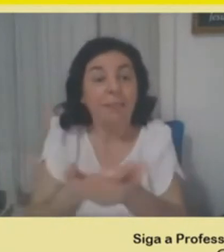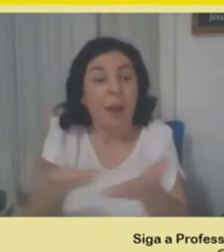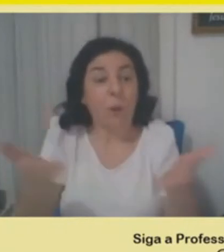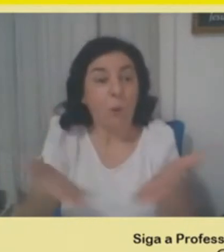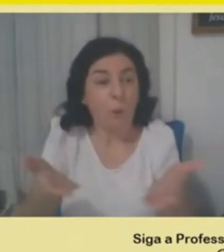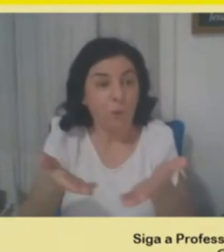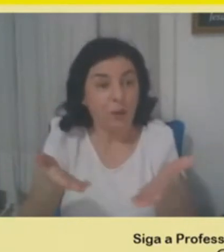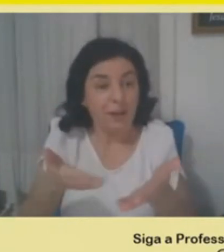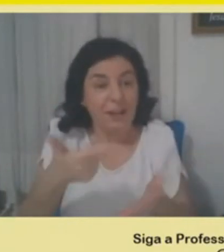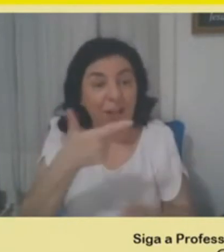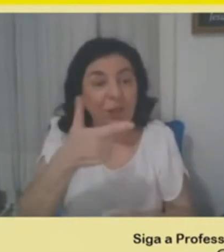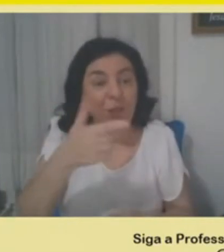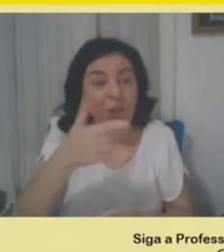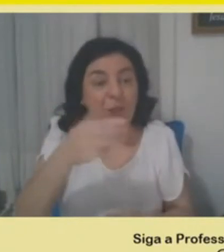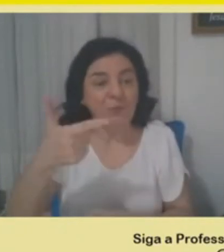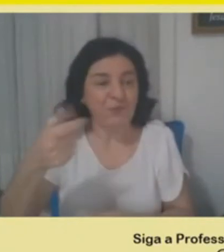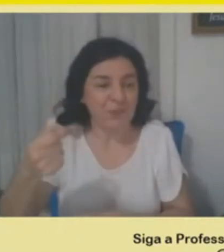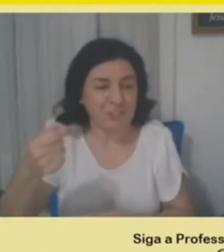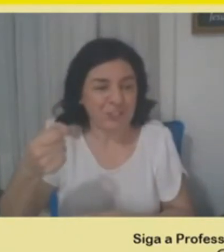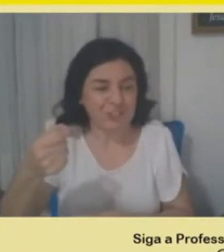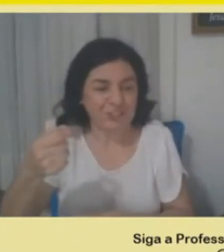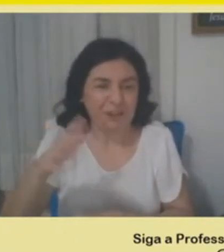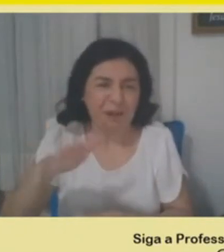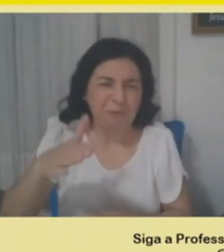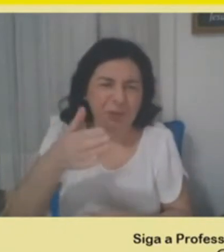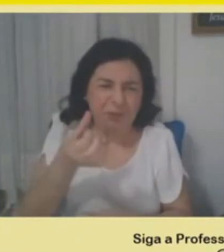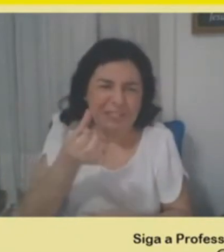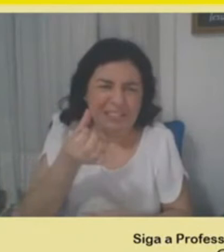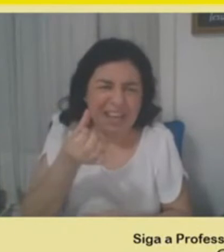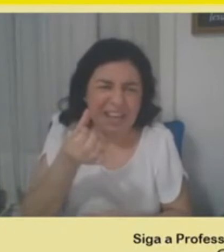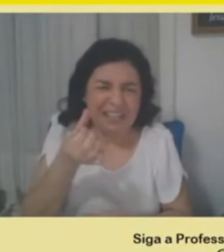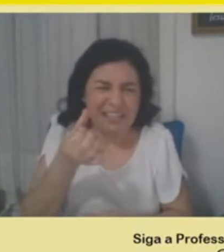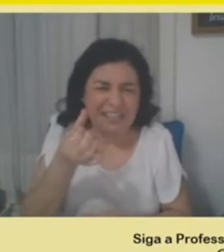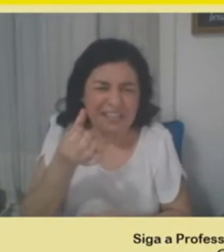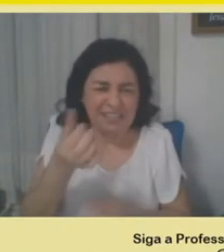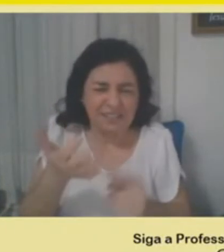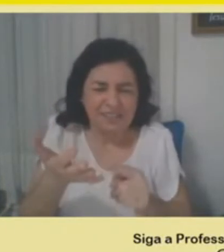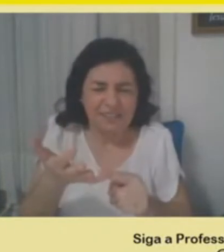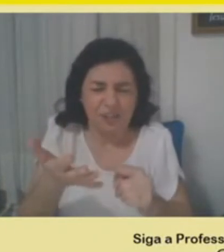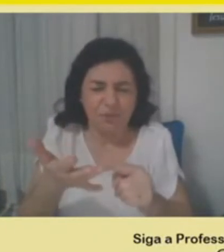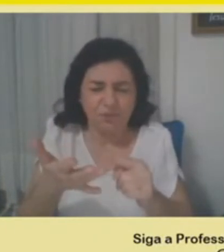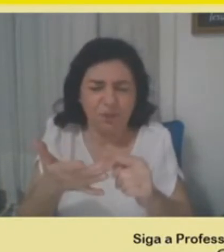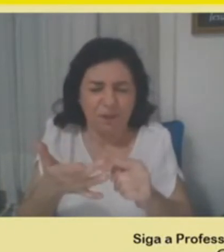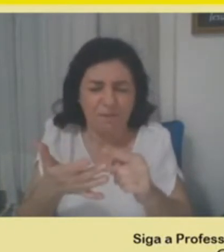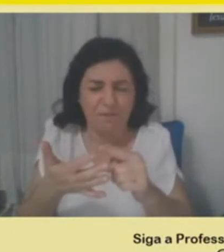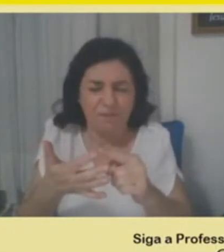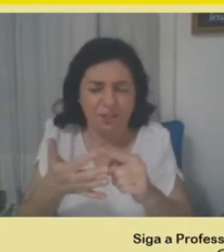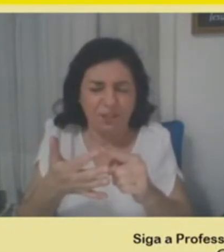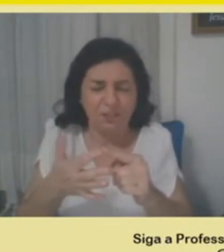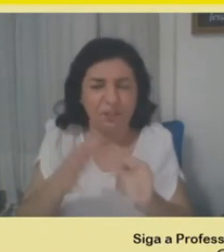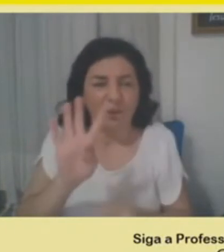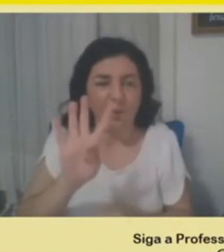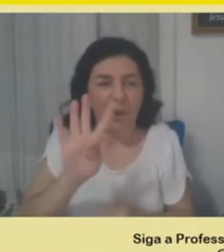Eu comecei em 2016 e agora nós estamos em 2020.